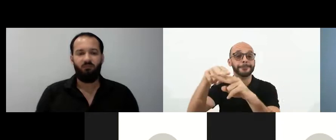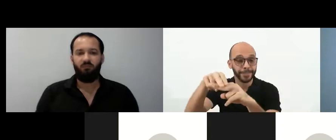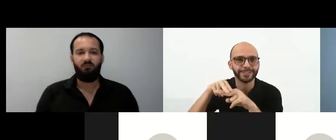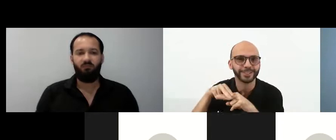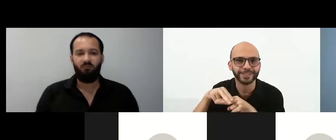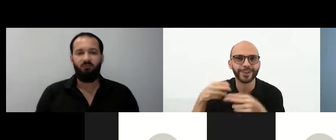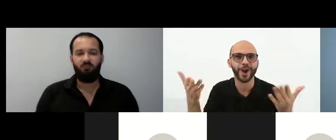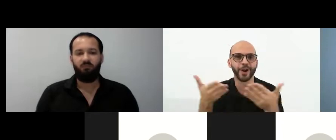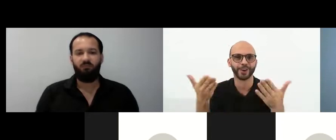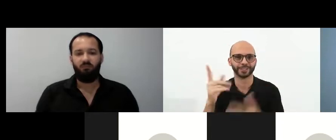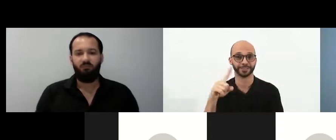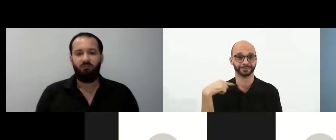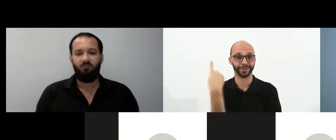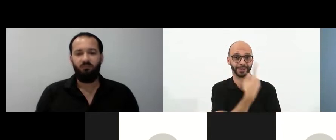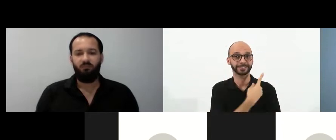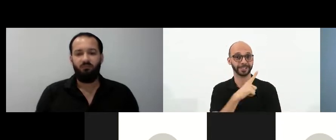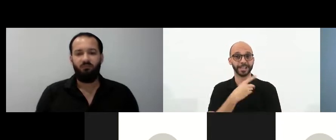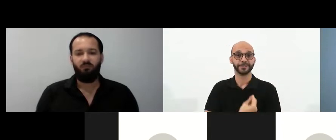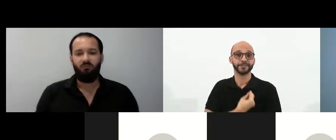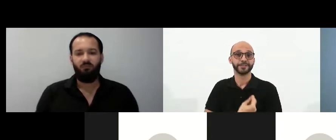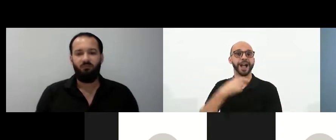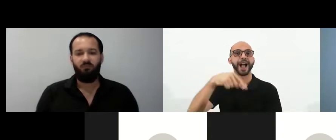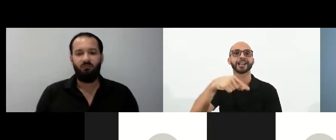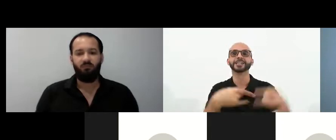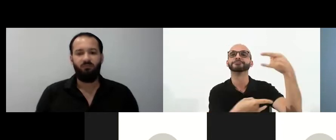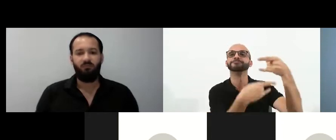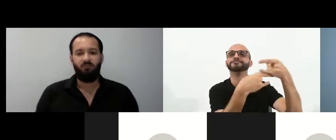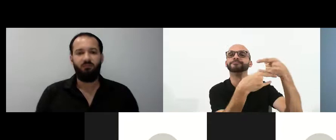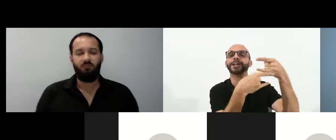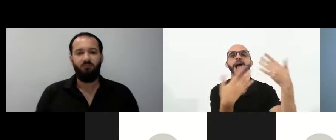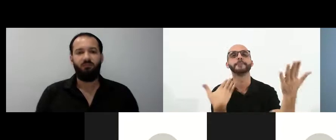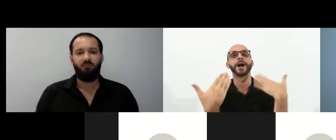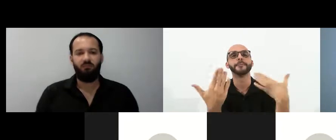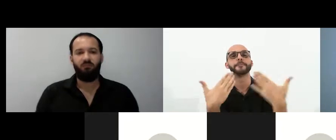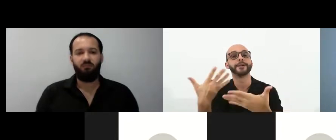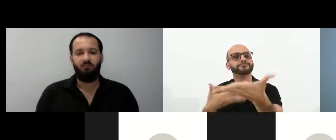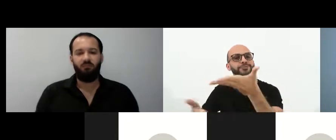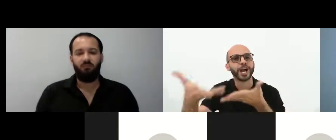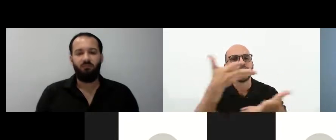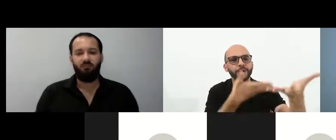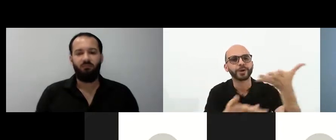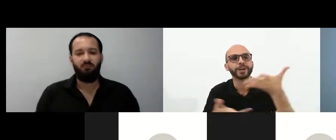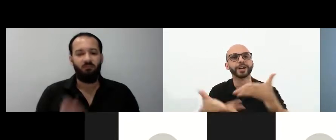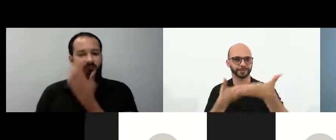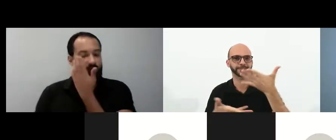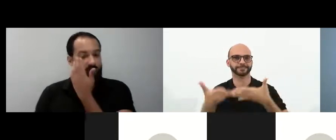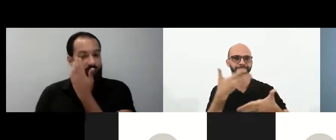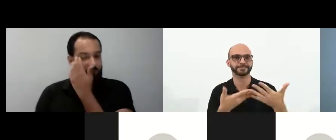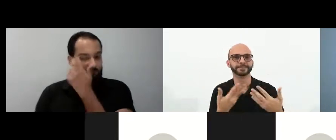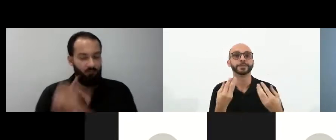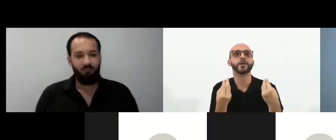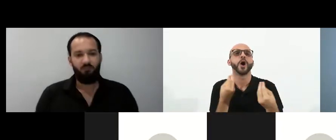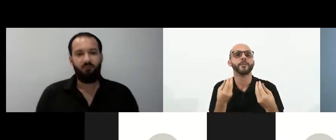à distância. Por exemplo, é por isso que hoje, né, nós estamos aqui, né, fazendo essa live, estamos